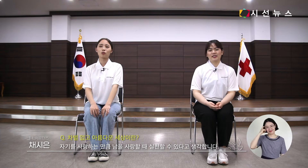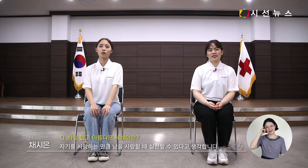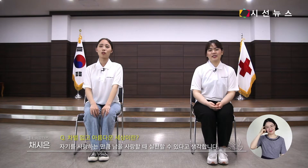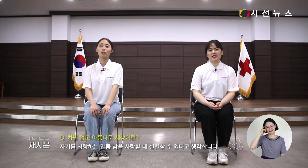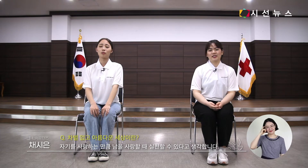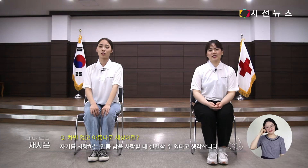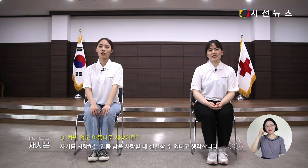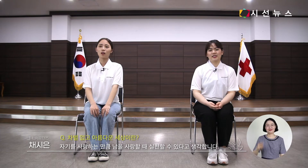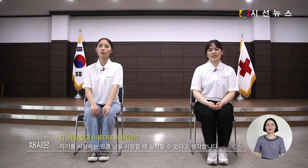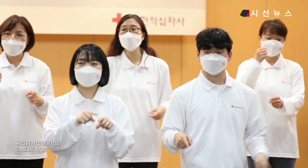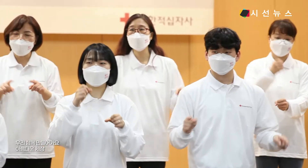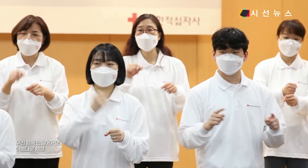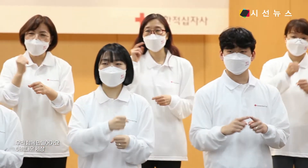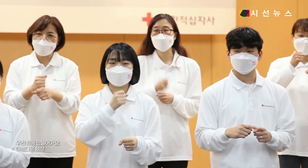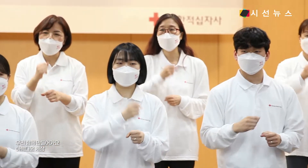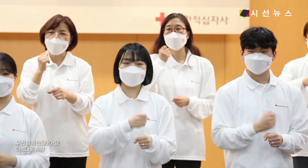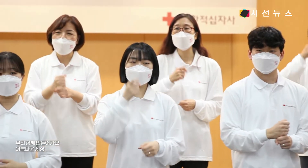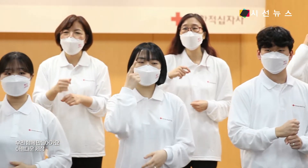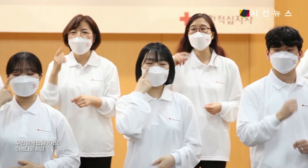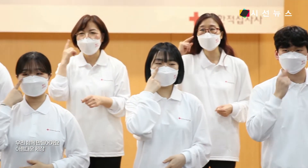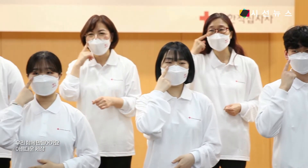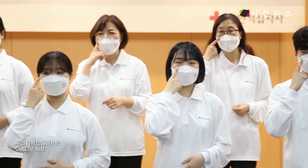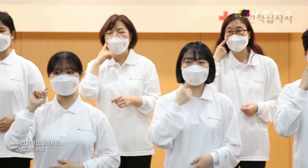실천할 수 있다고 생각합니다.